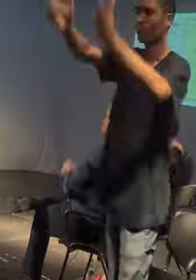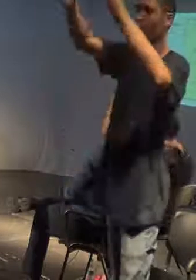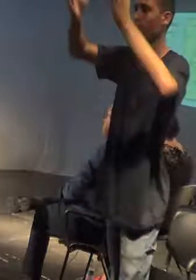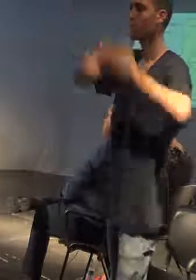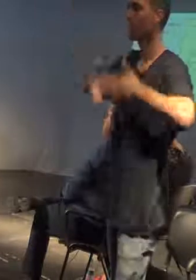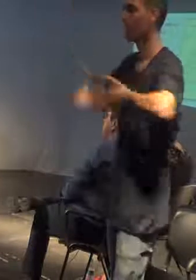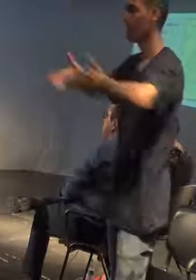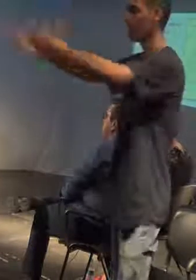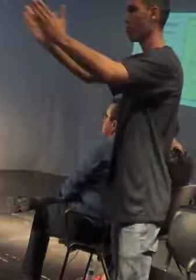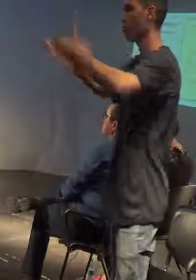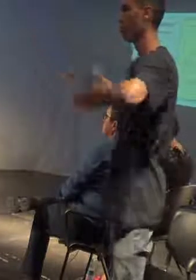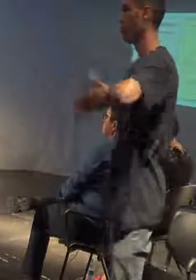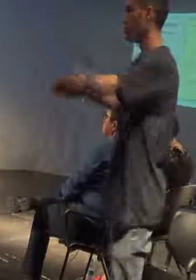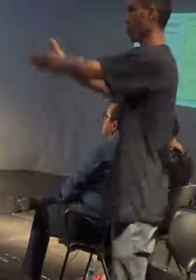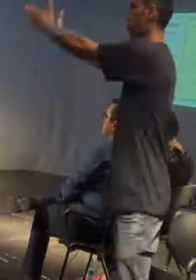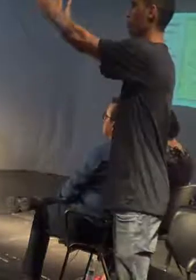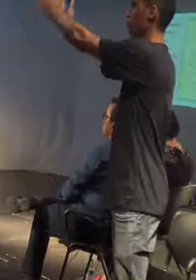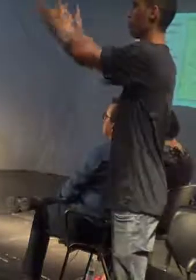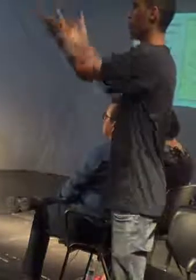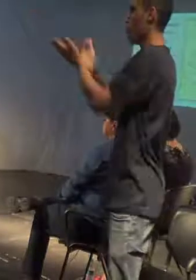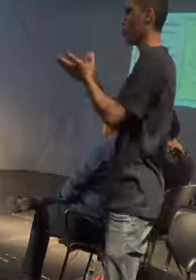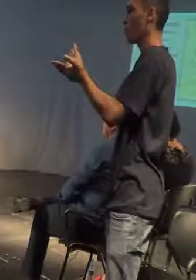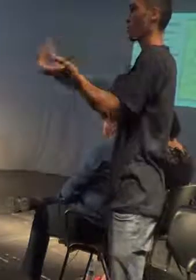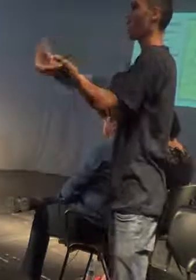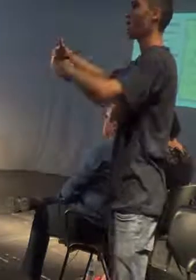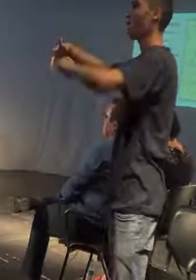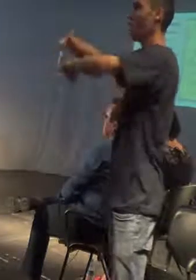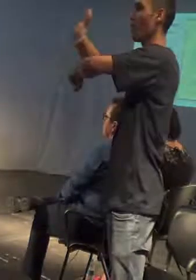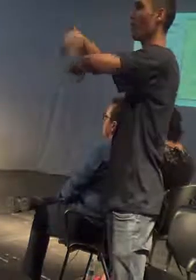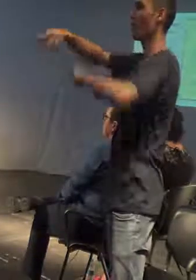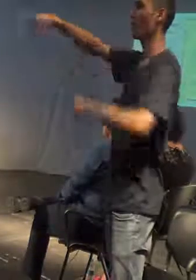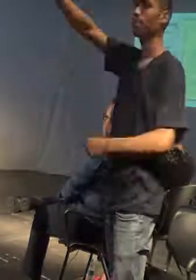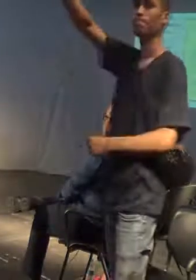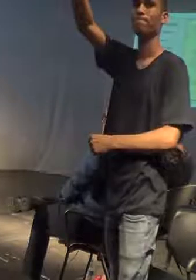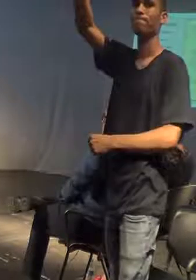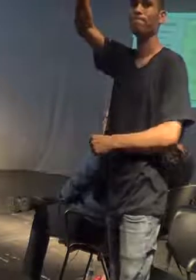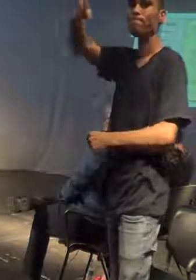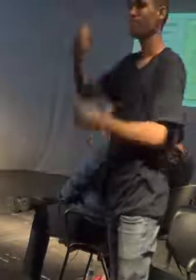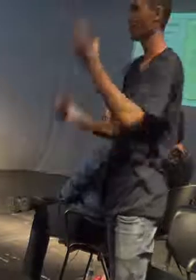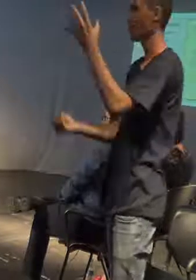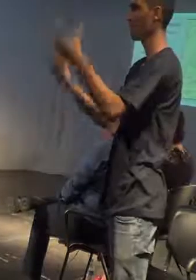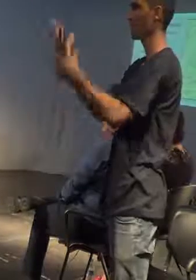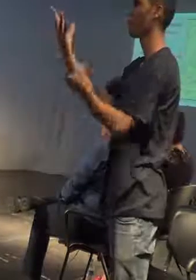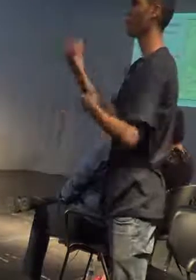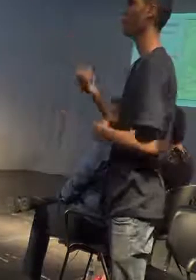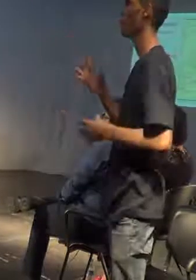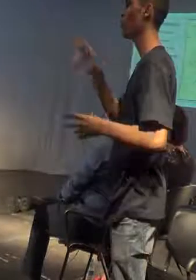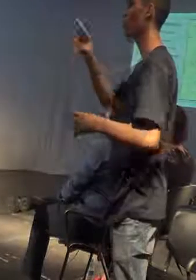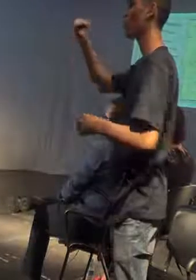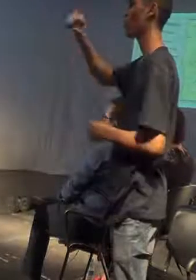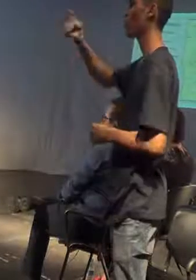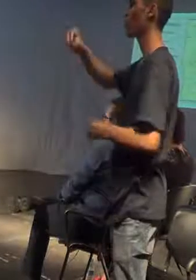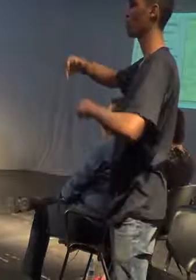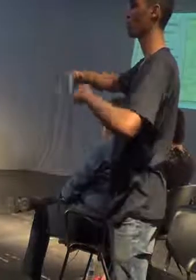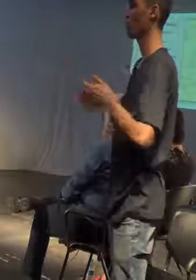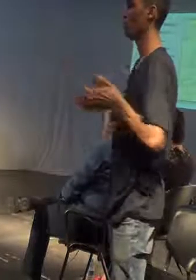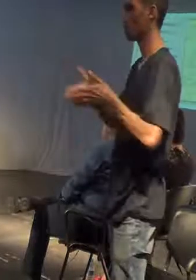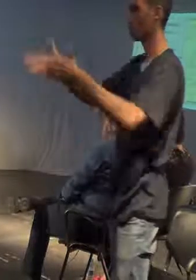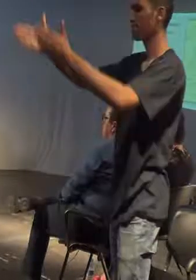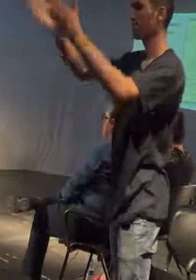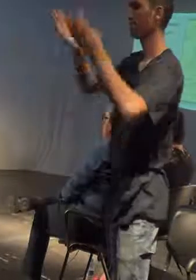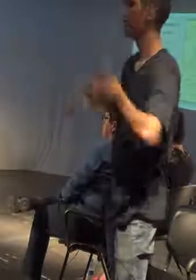Né? Eu faço ideia como foi feito a abertura, né? O desafio que era, que hoje você tem equipamento,